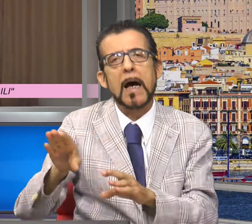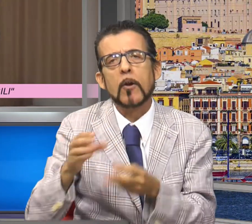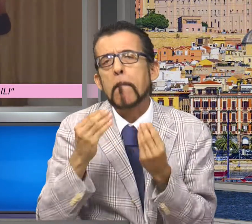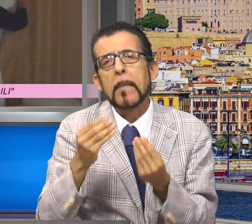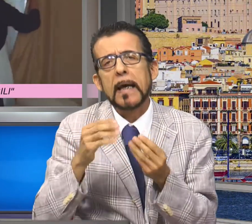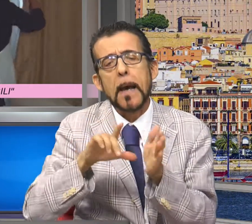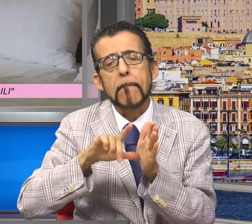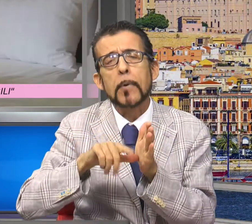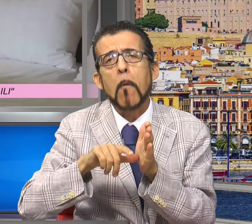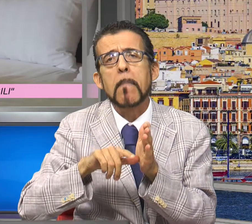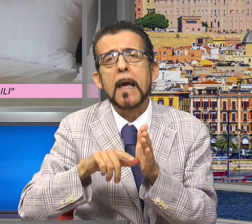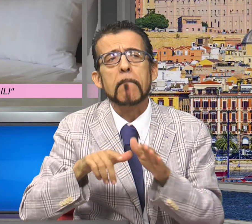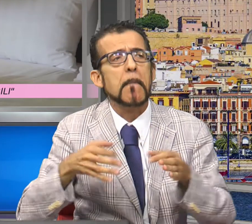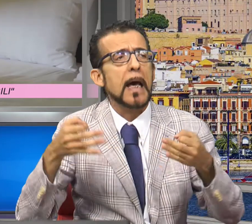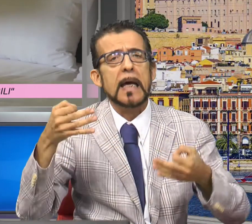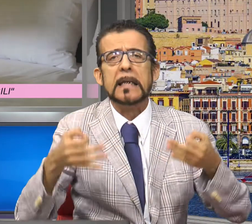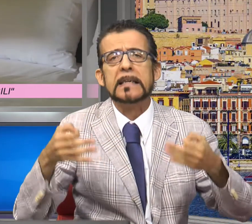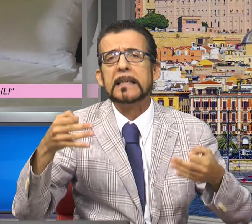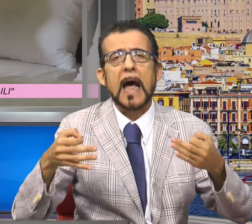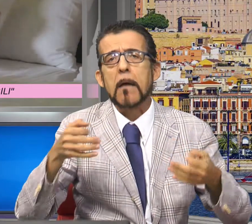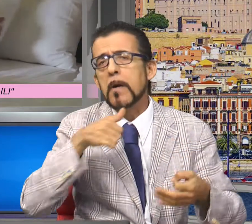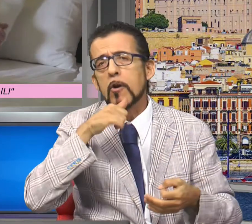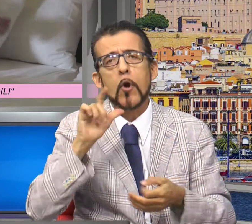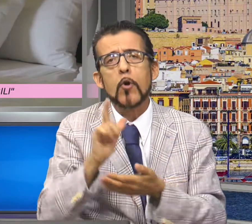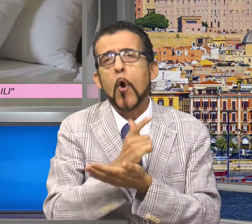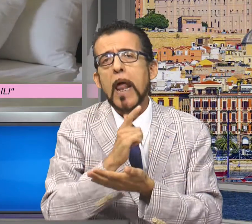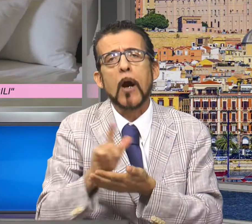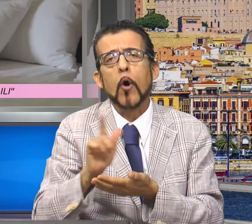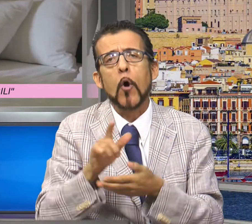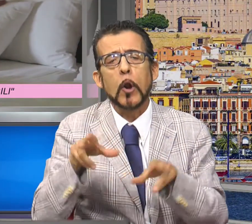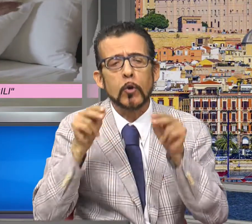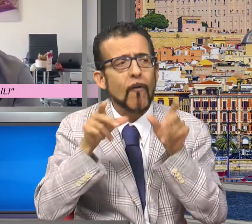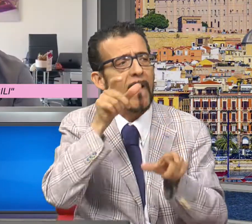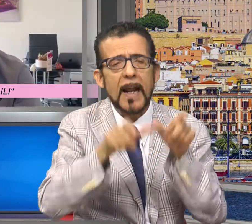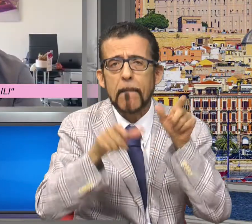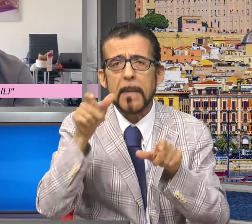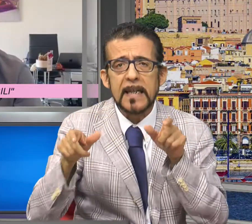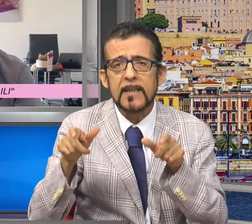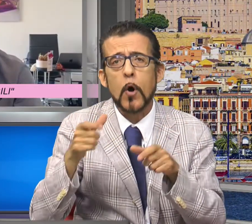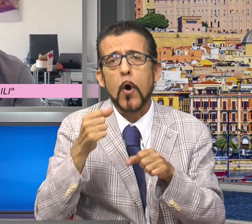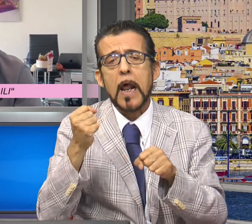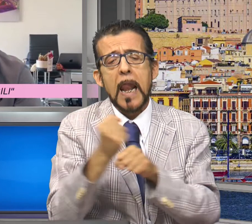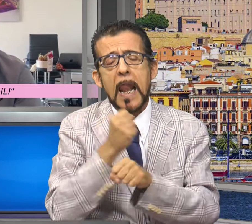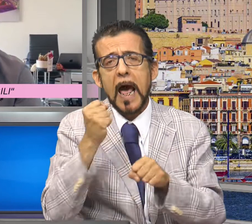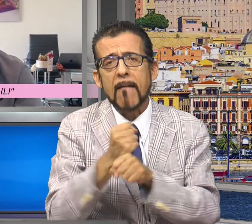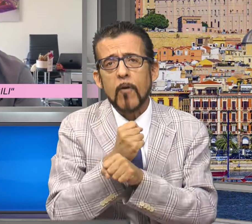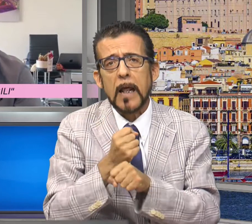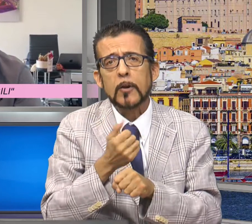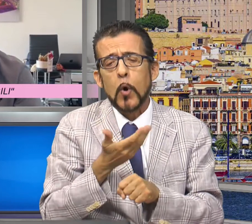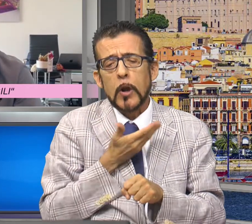stabilità. Ancora non si riesce a trovare lavoratori che abbiano una progressione di carriera all'interno del settore e allo stesso tempo possano